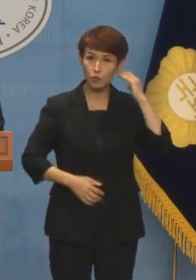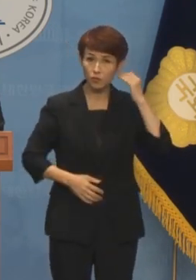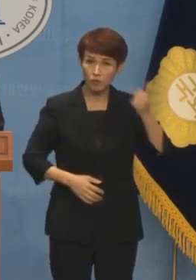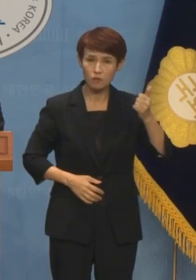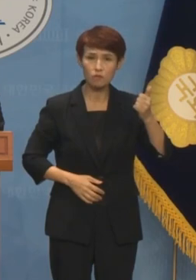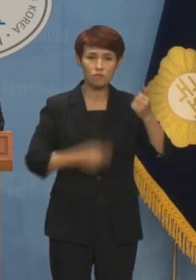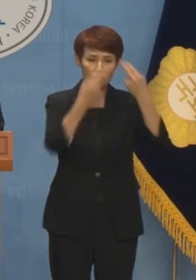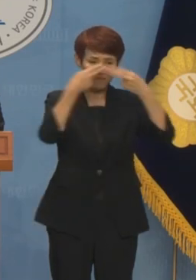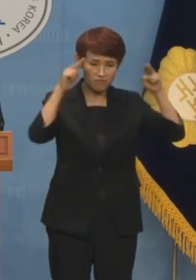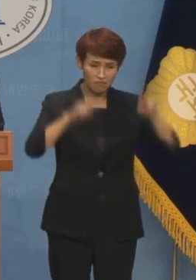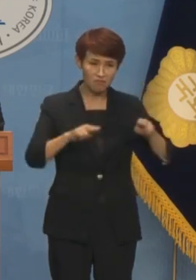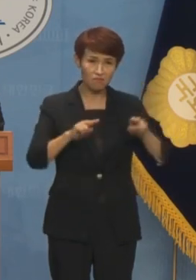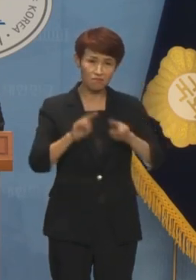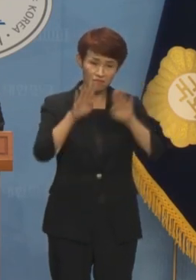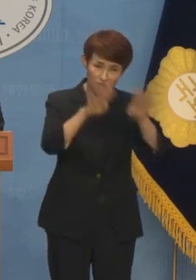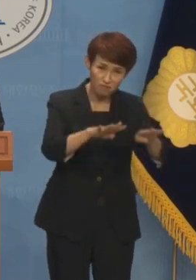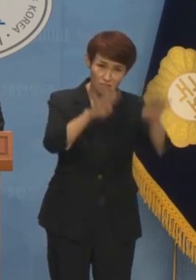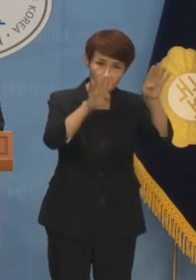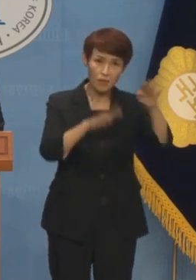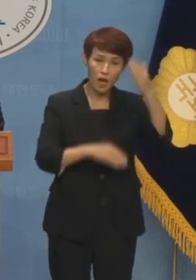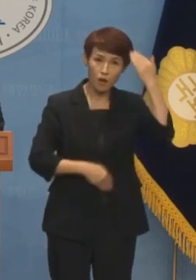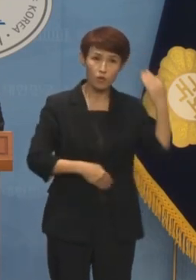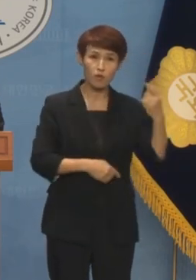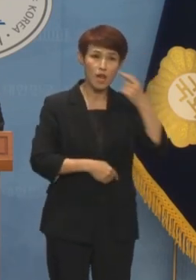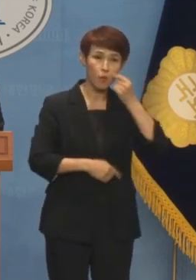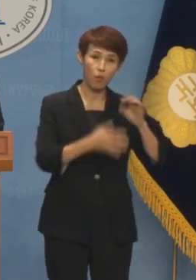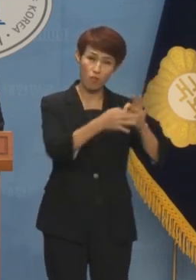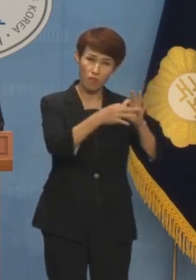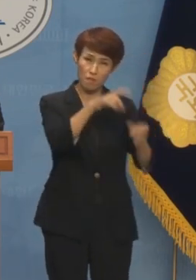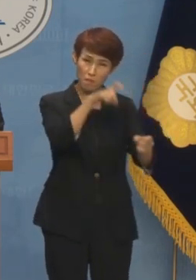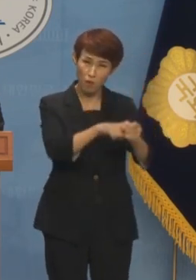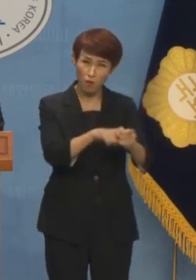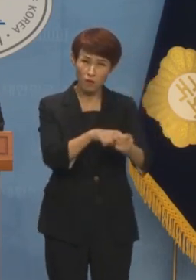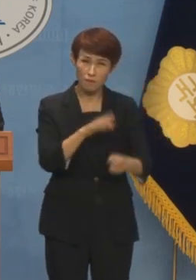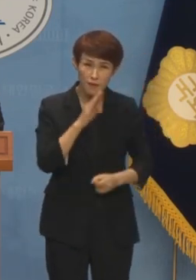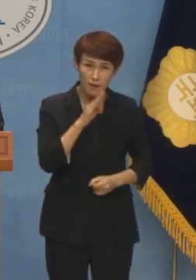참배도 미래지향적 한일 관계라고 말할 수 있습니까?